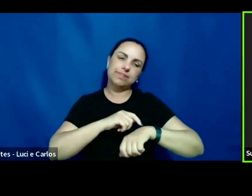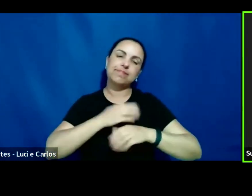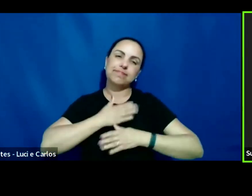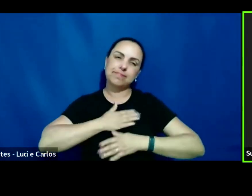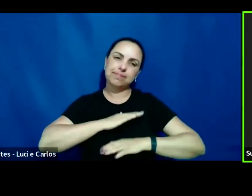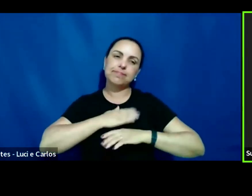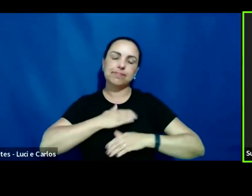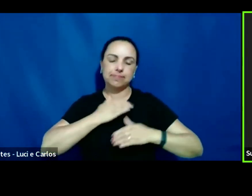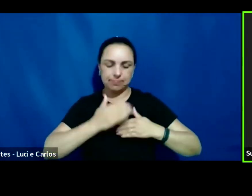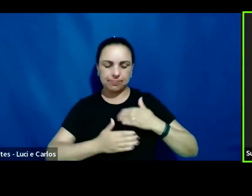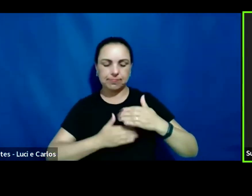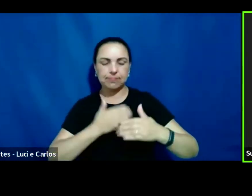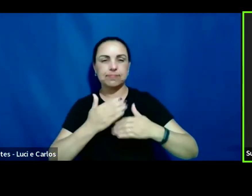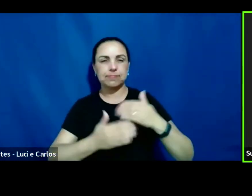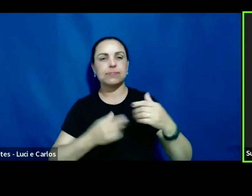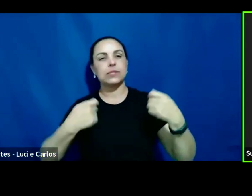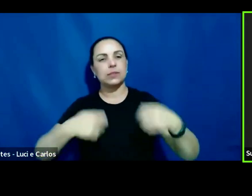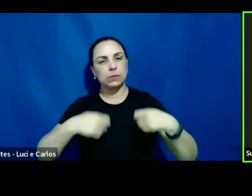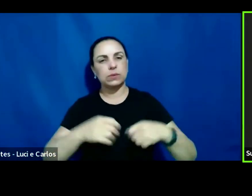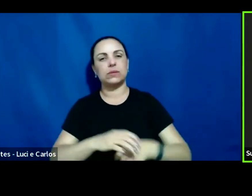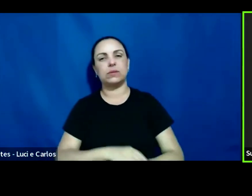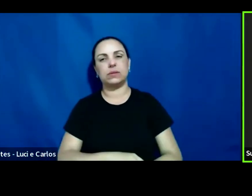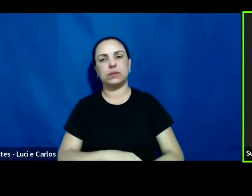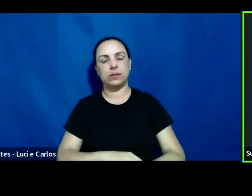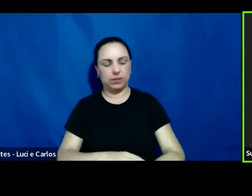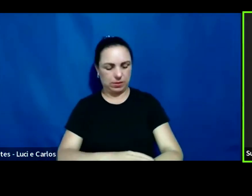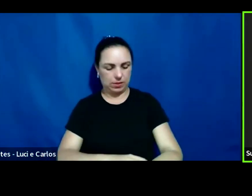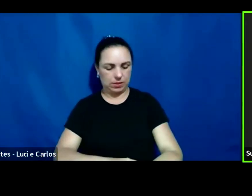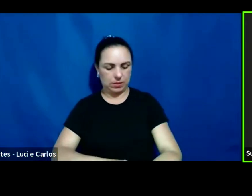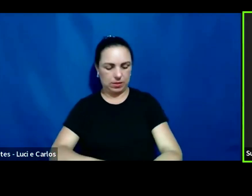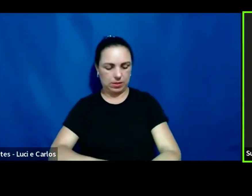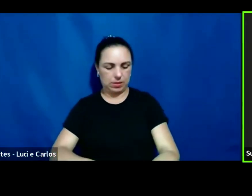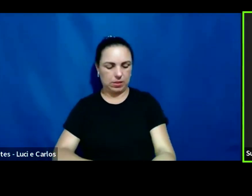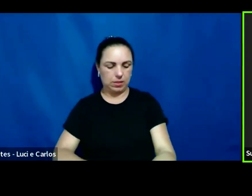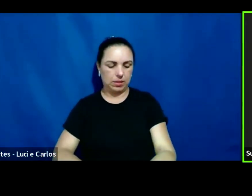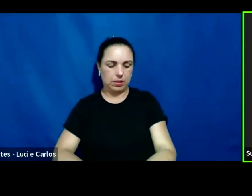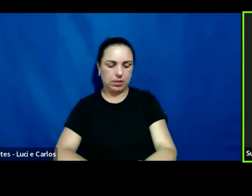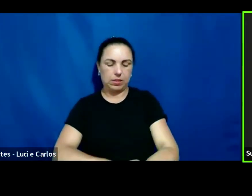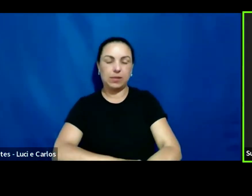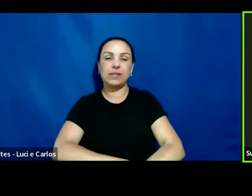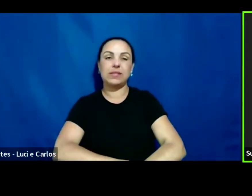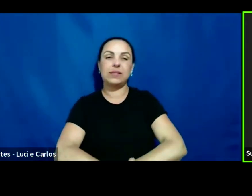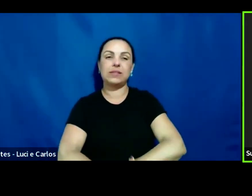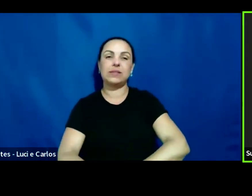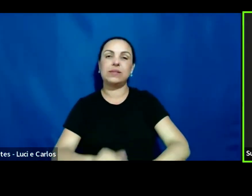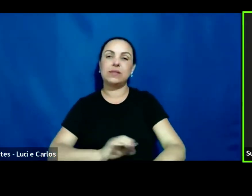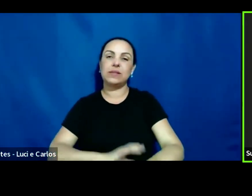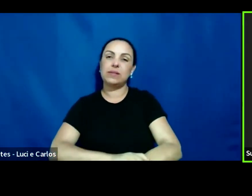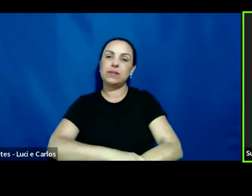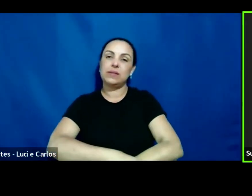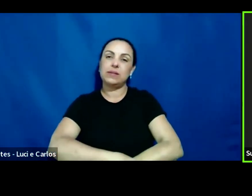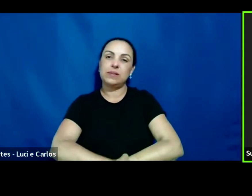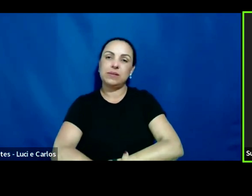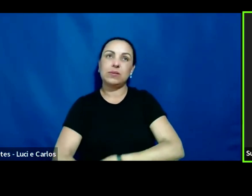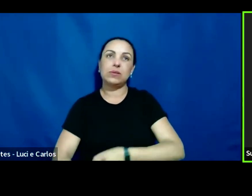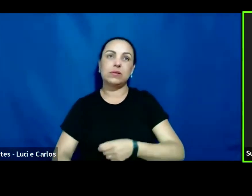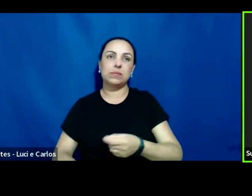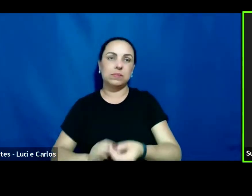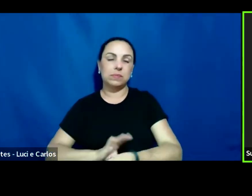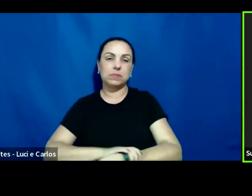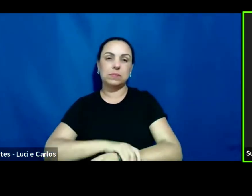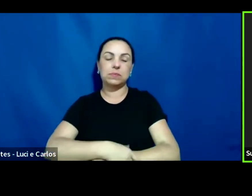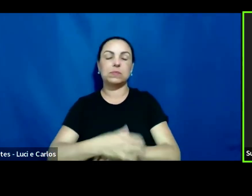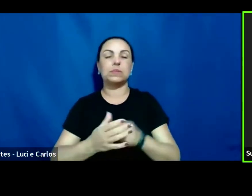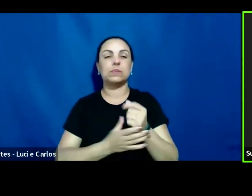pessoa foi abençoada com isso. Ah, aquela outra pessoa teve um, ai, coitada, ela, sei lá, morreu de